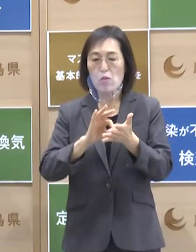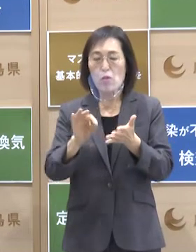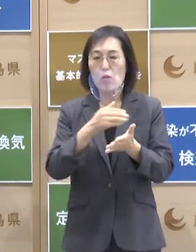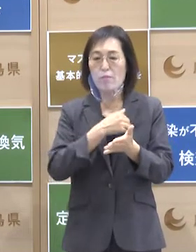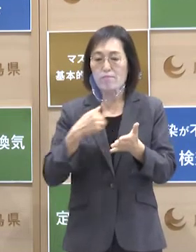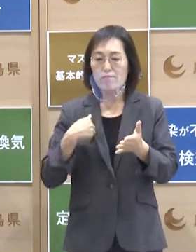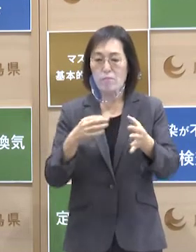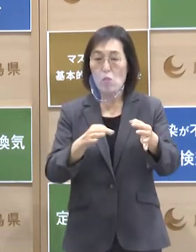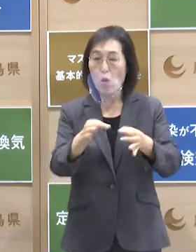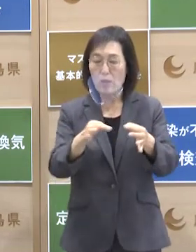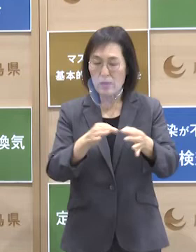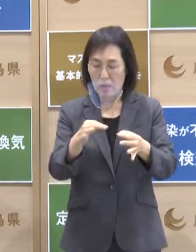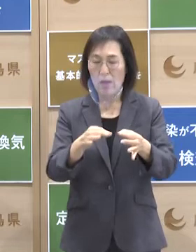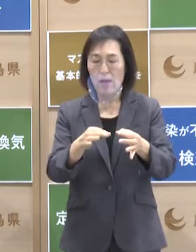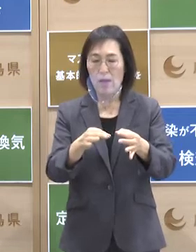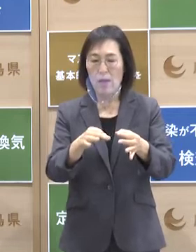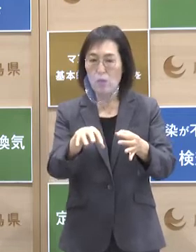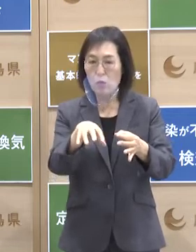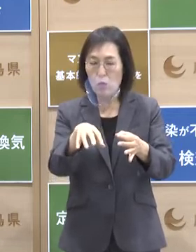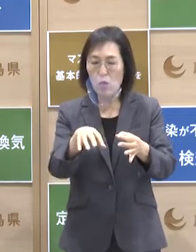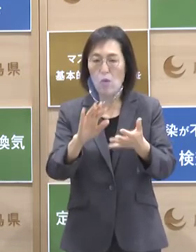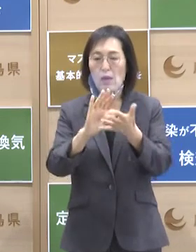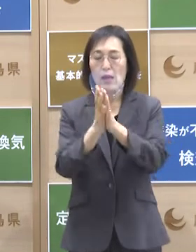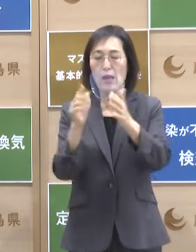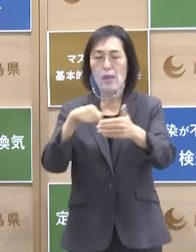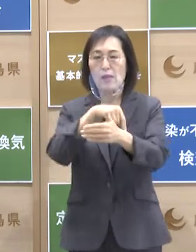お店というのもございまして、これは県内に